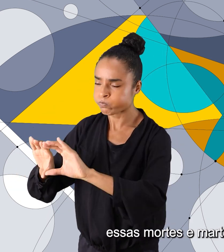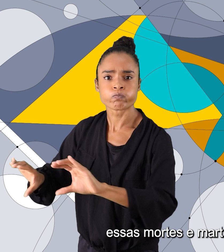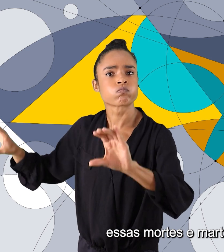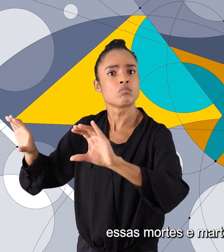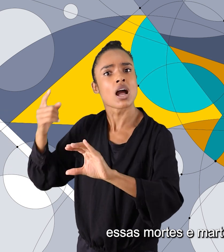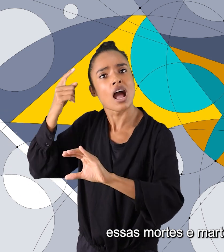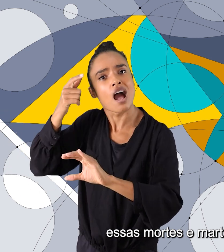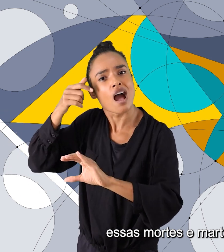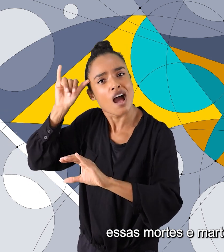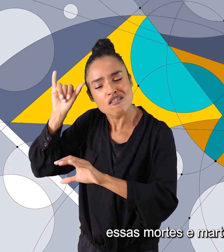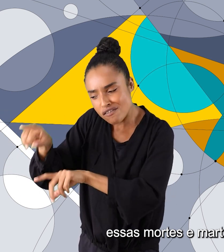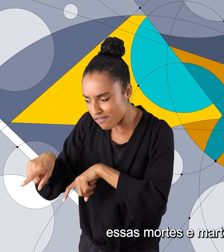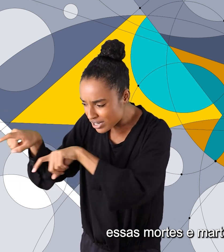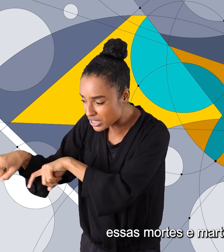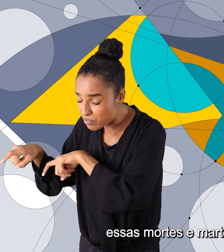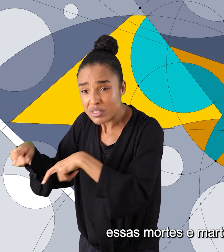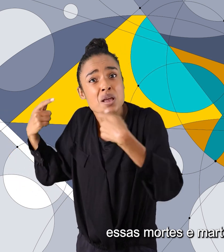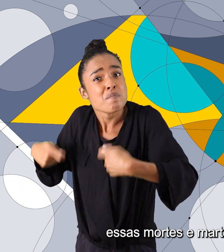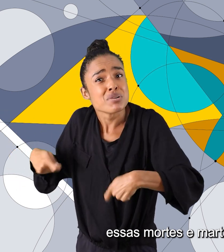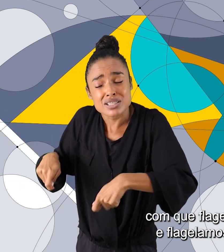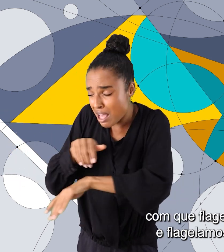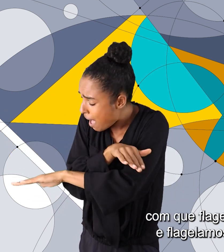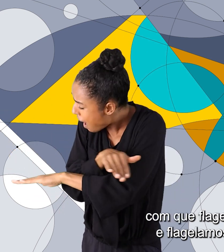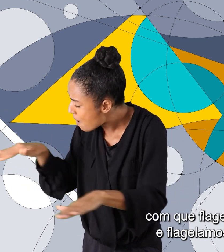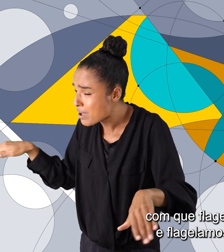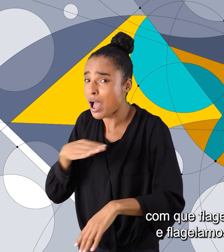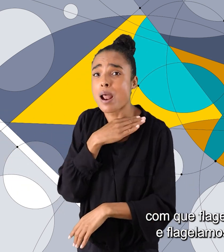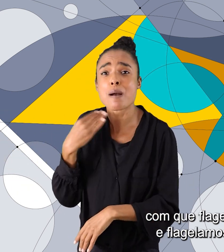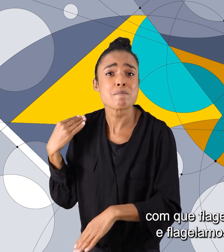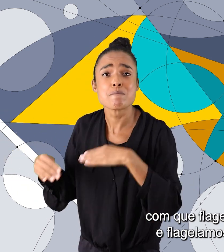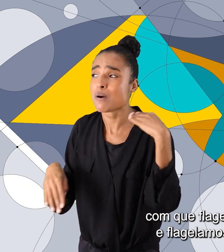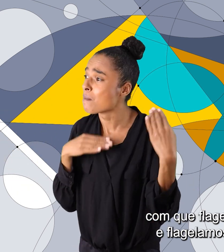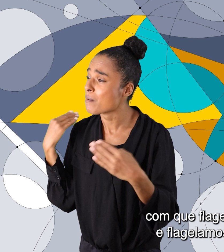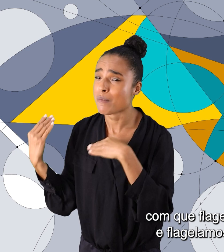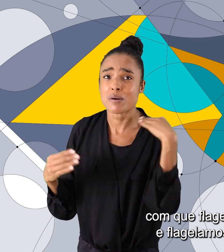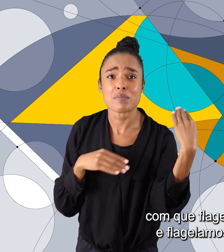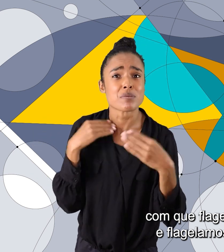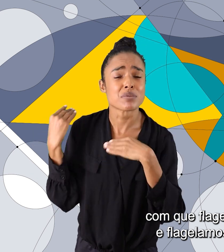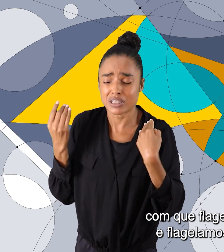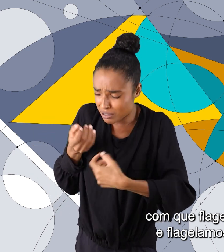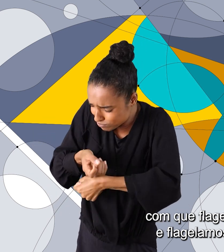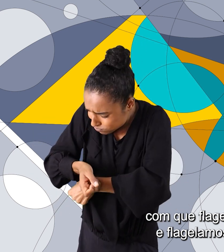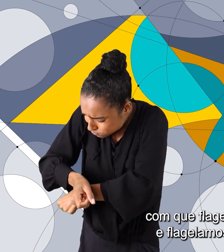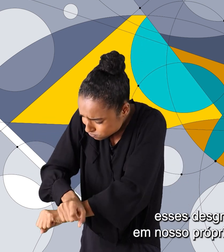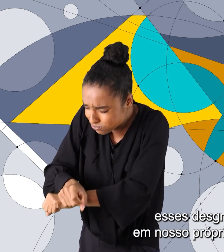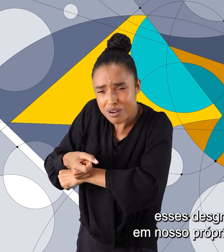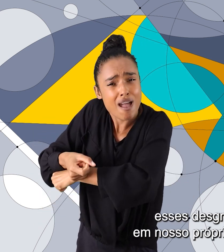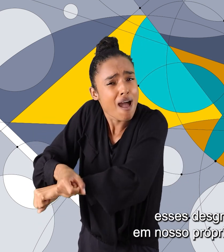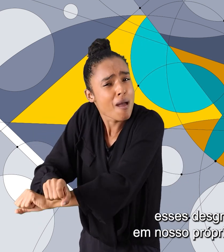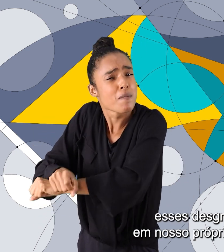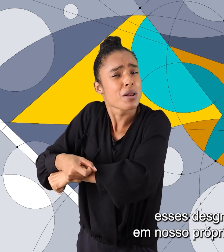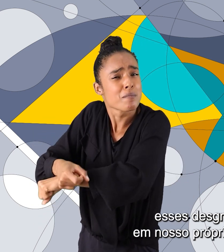todas essas mortes e martírios sem conta com que flagelávamos e flagelamos ainda